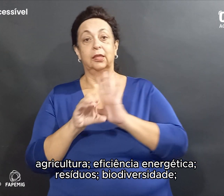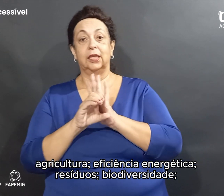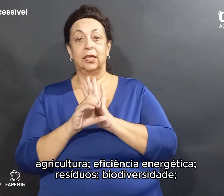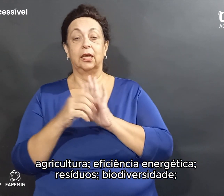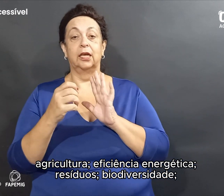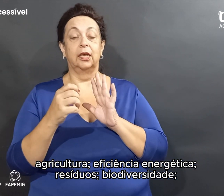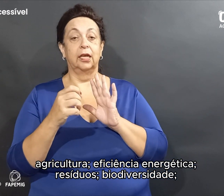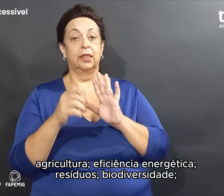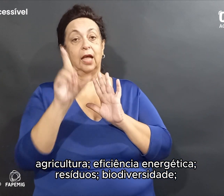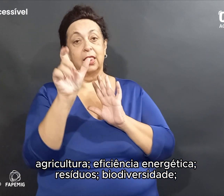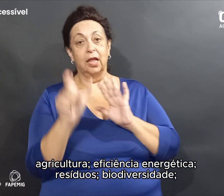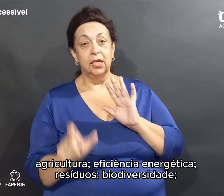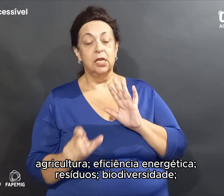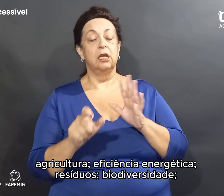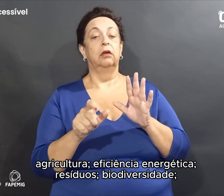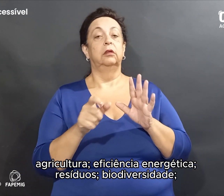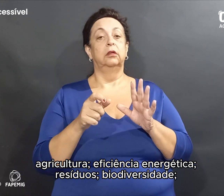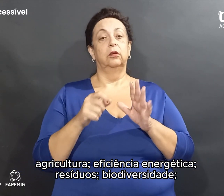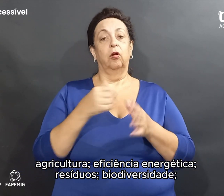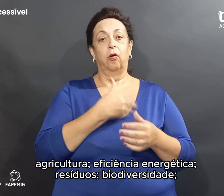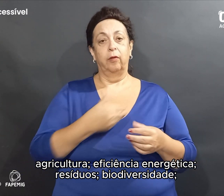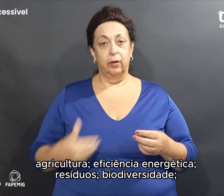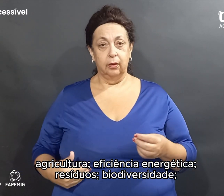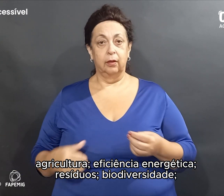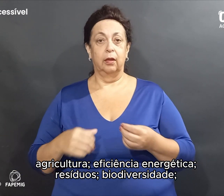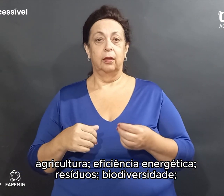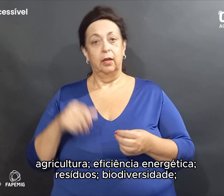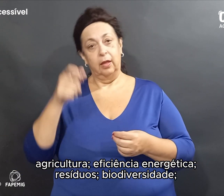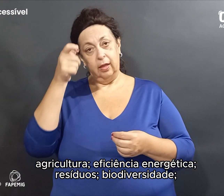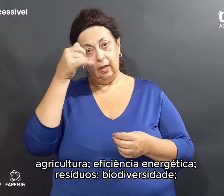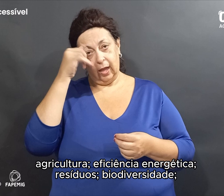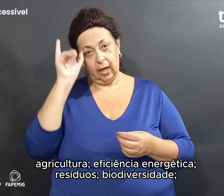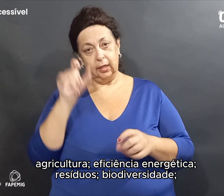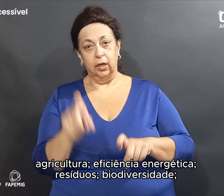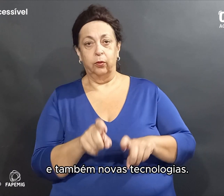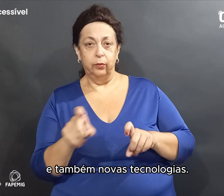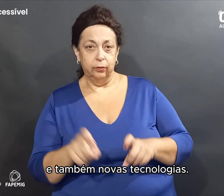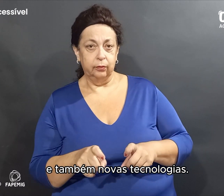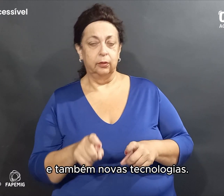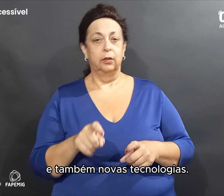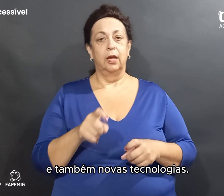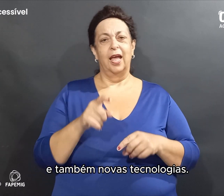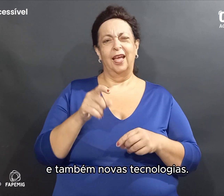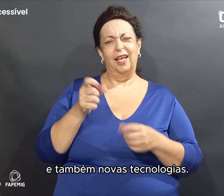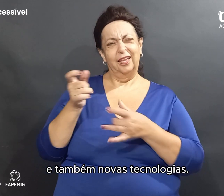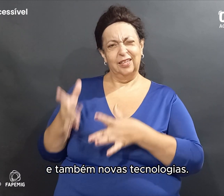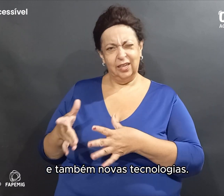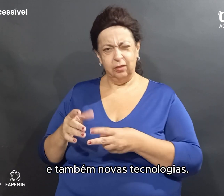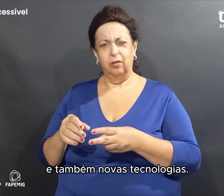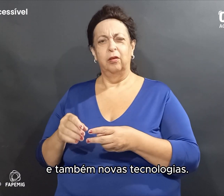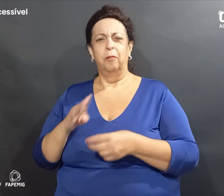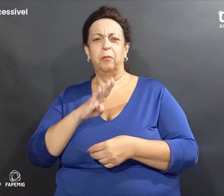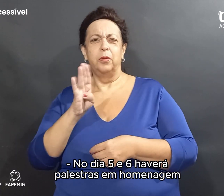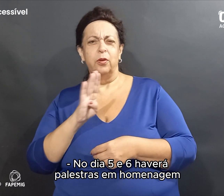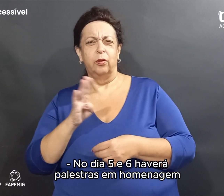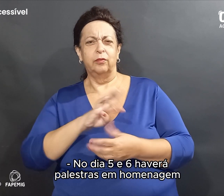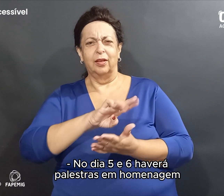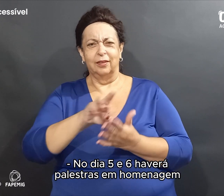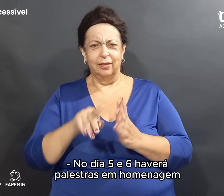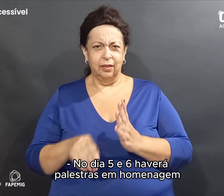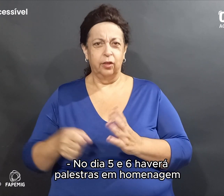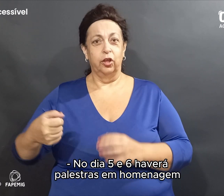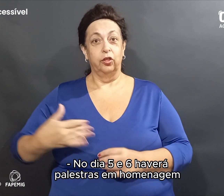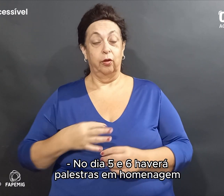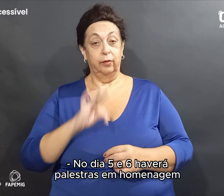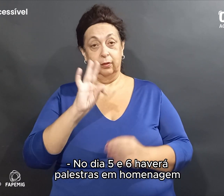governança, agricultura, eficiência energética, resíduos, biodiversidade e também novas tecnologias. No dia